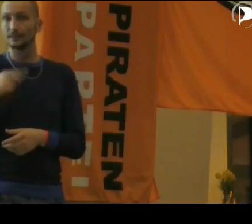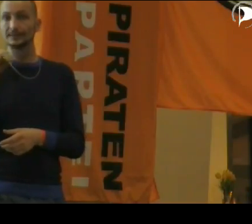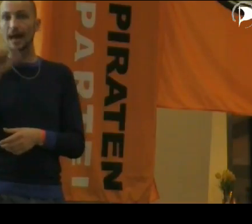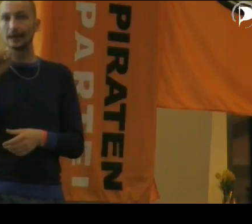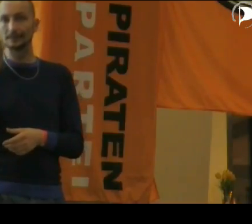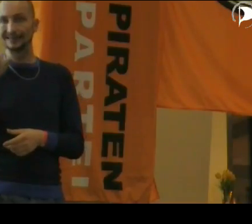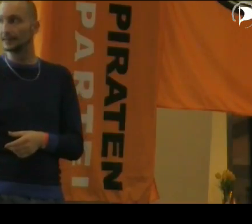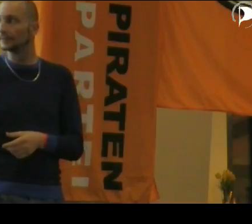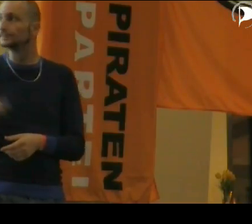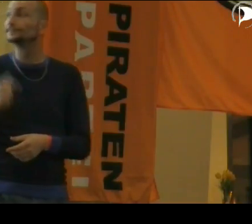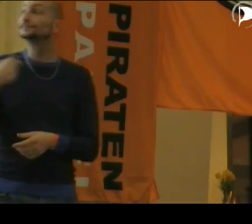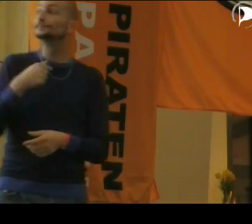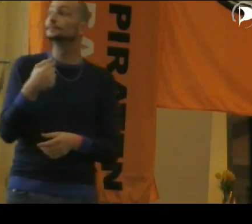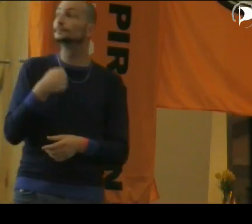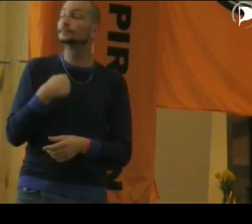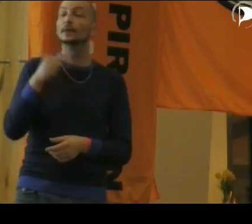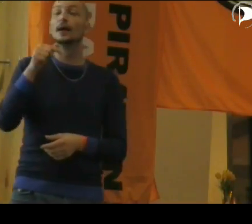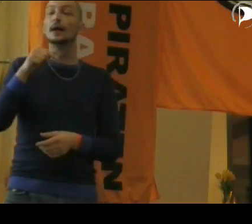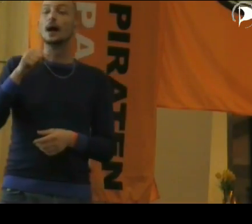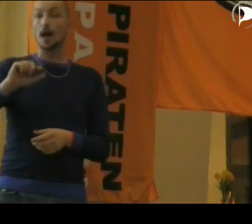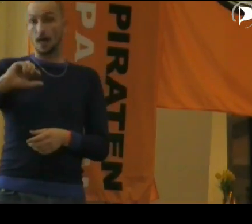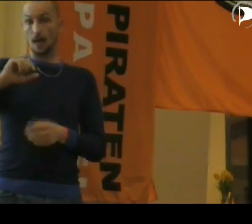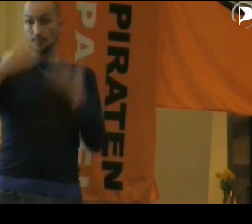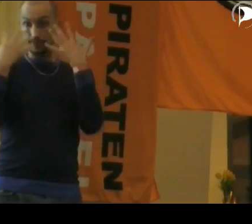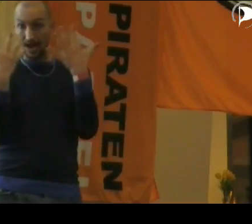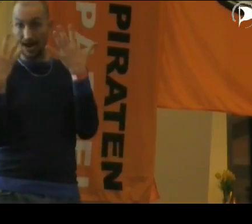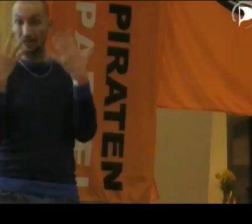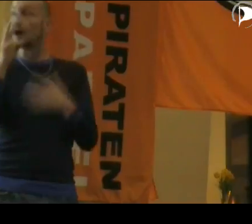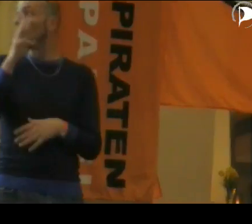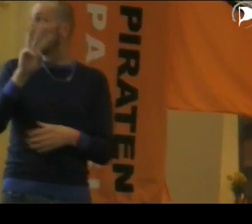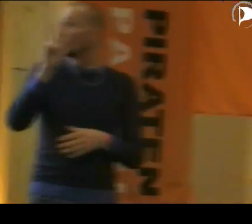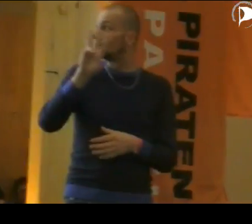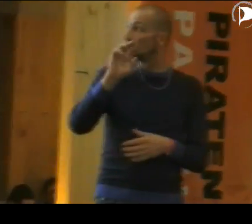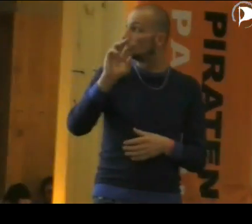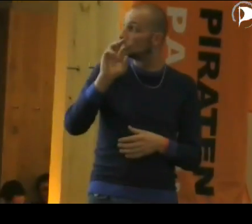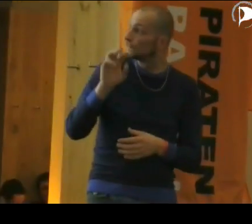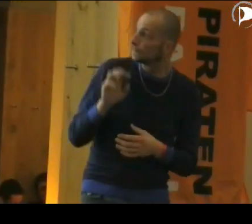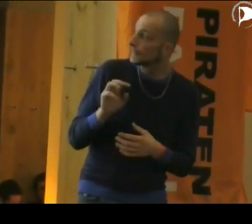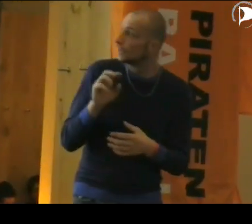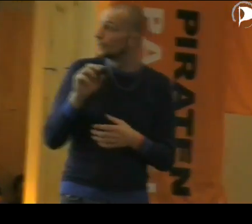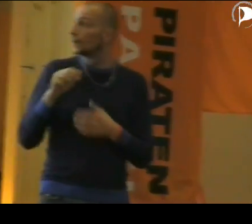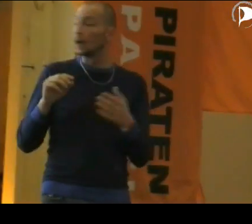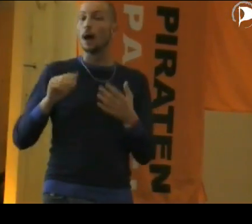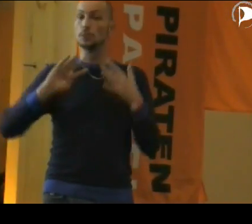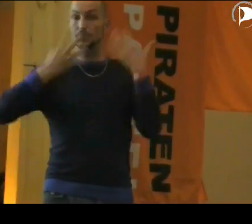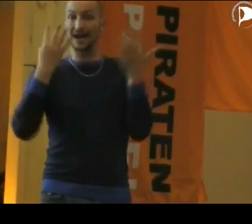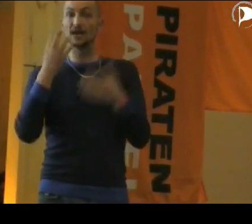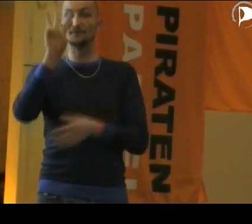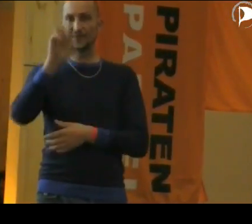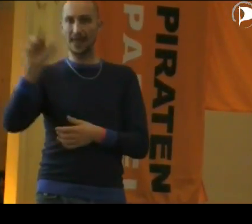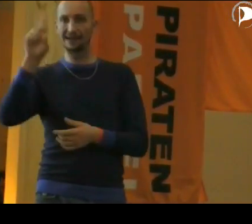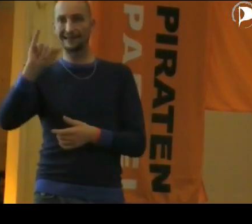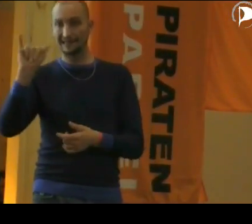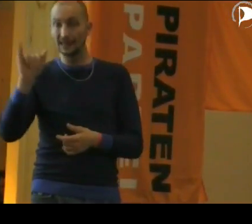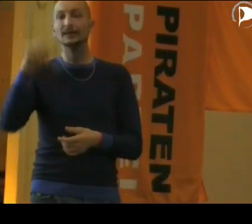hallo ich bin ein genie ist heute es kurzfristig sei es kein thema ist general steht hier und nehmen das 2009